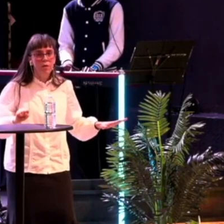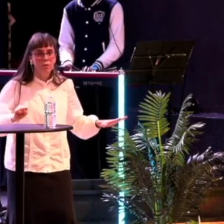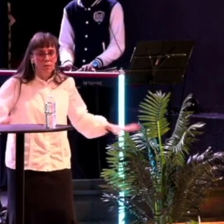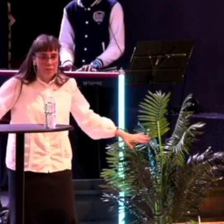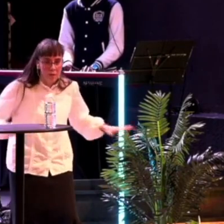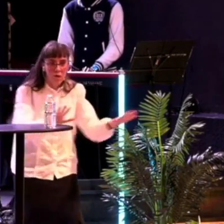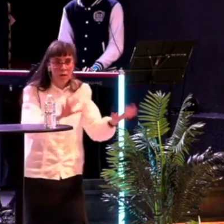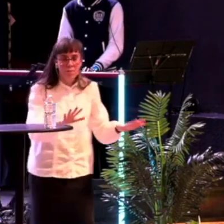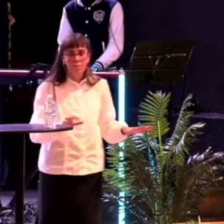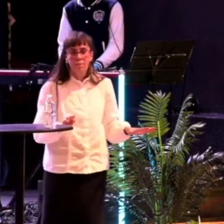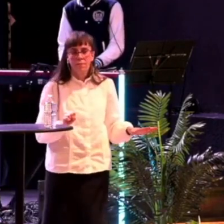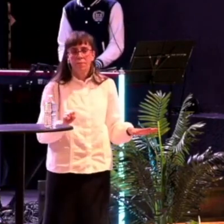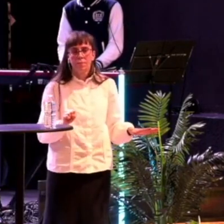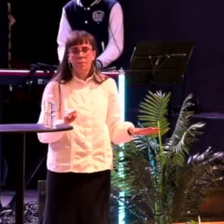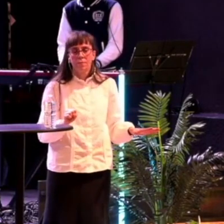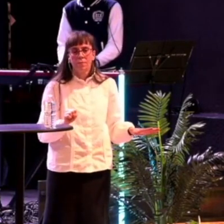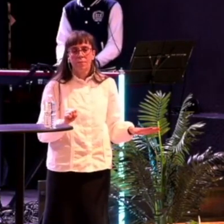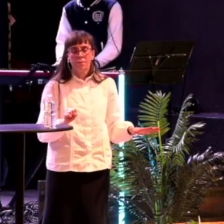ce gars.